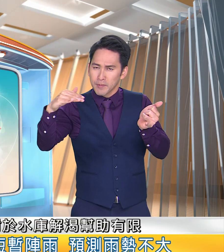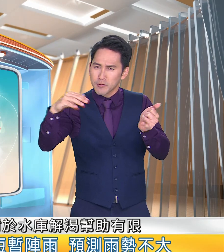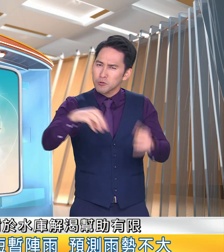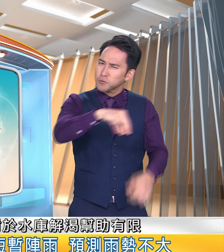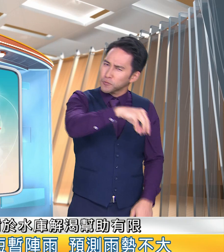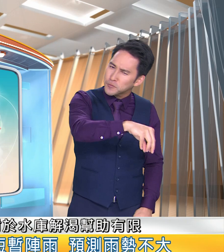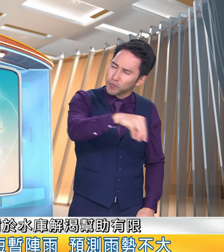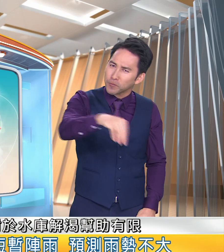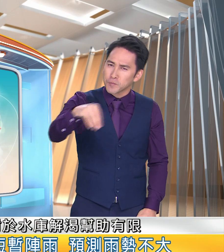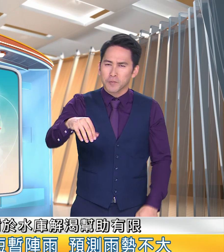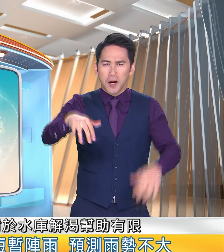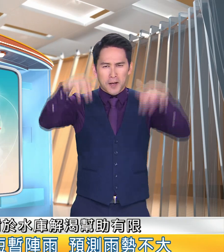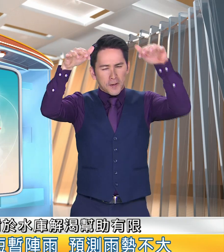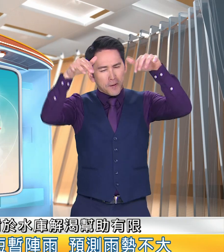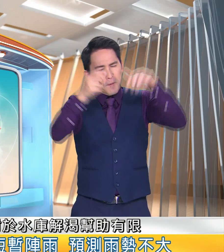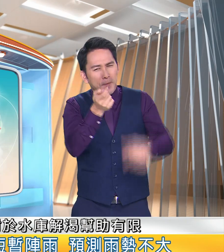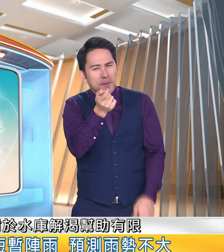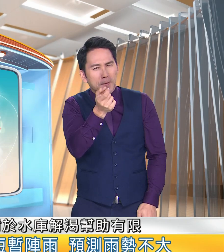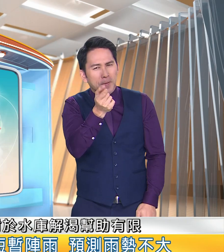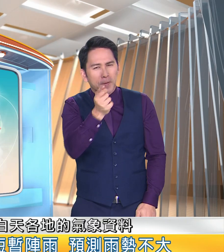渴帮助有限。